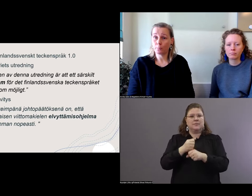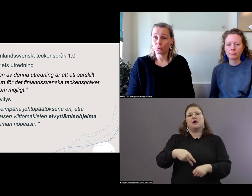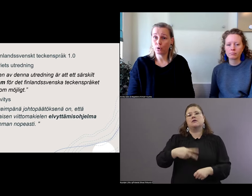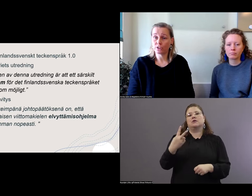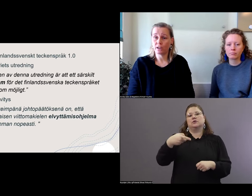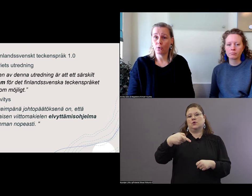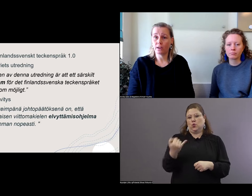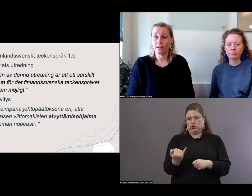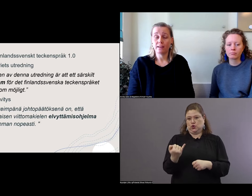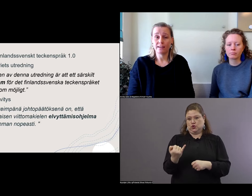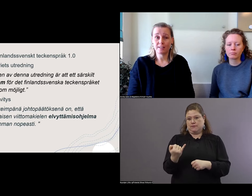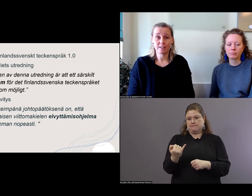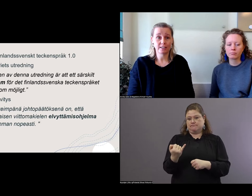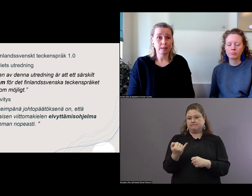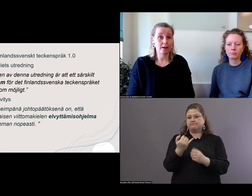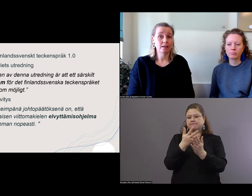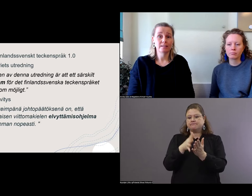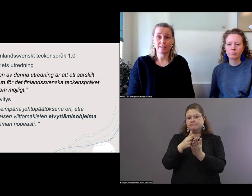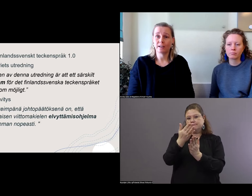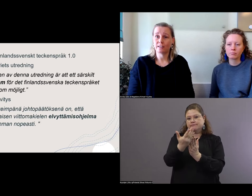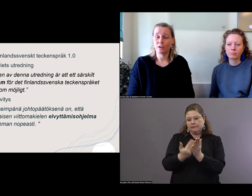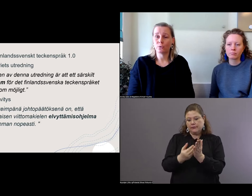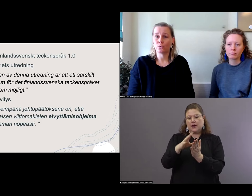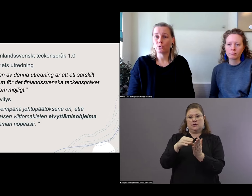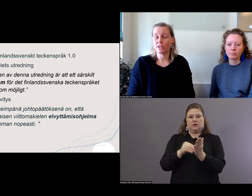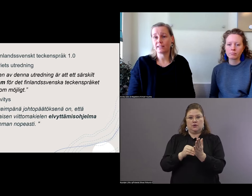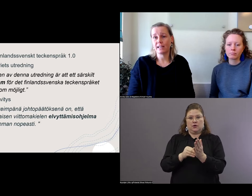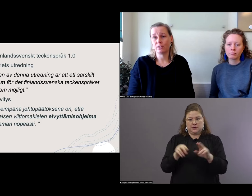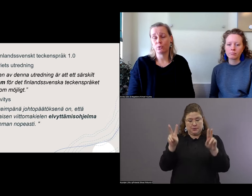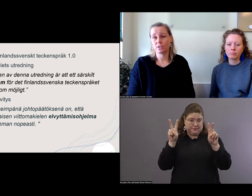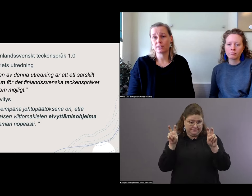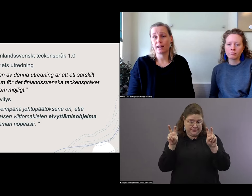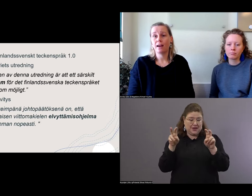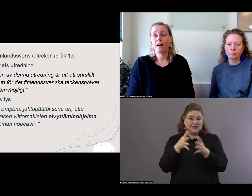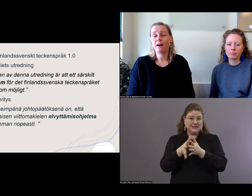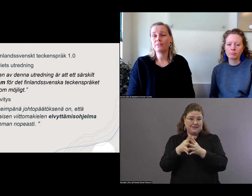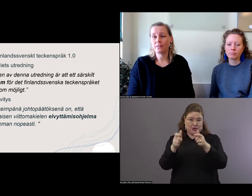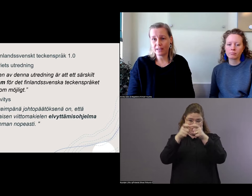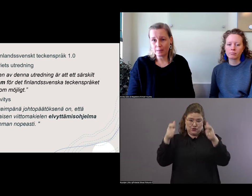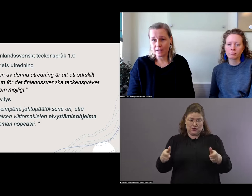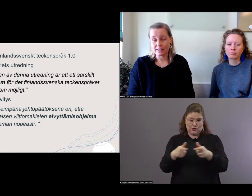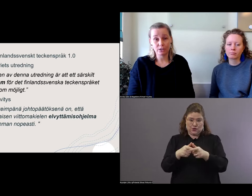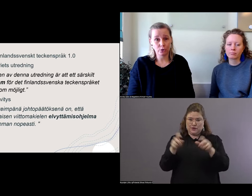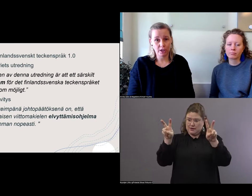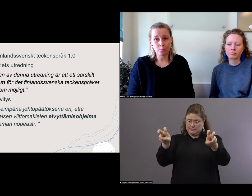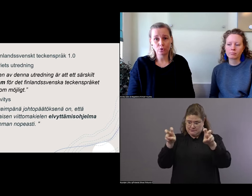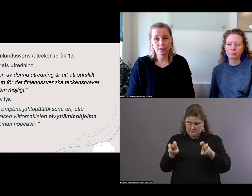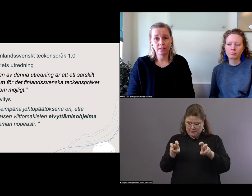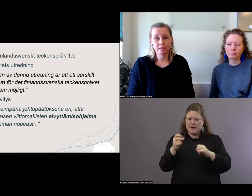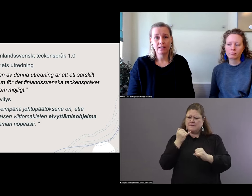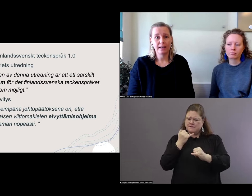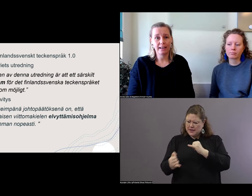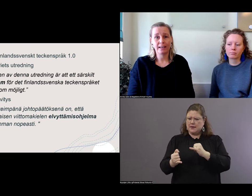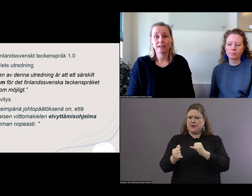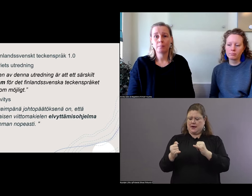Siinä lopputuloksena oli, ja itse asiassa tämä sitaatti löytyy sieltä selvityksestä aivan viimeisenä